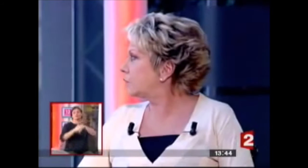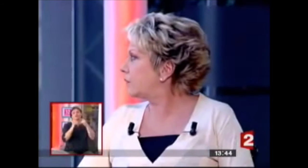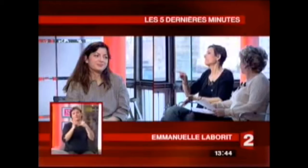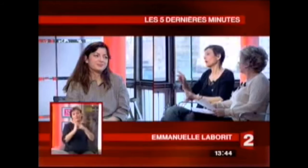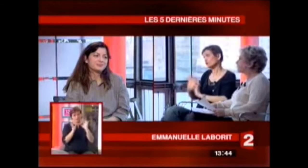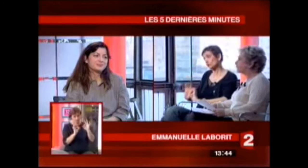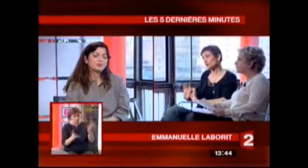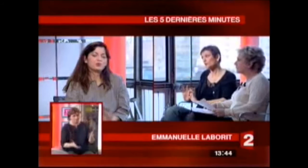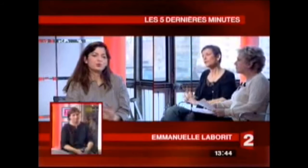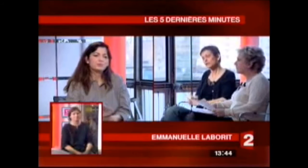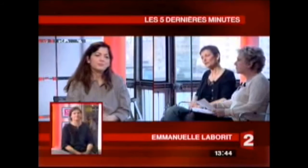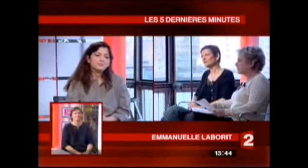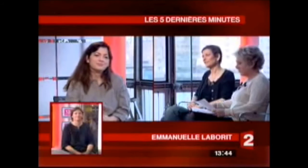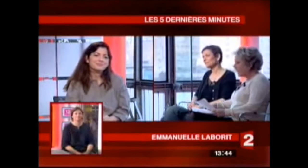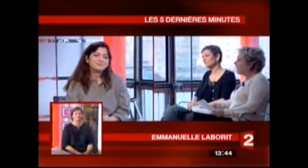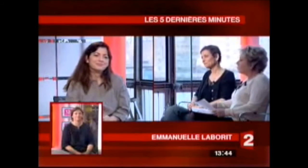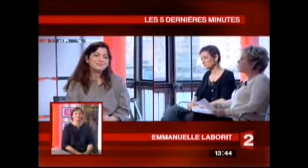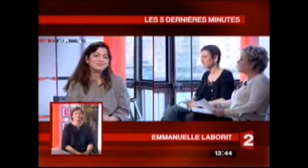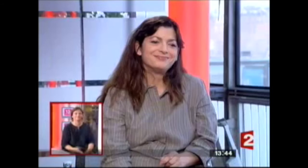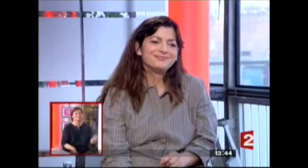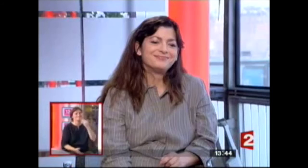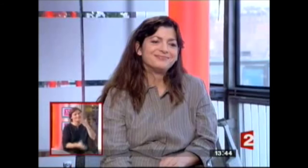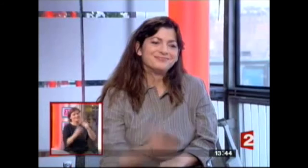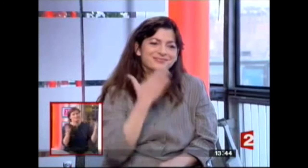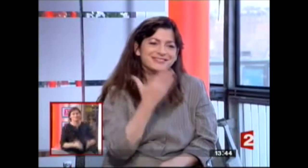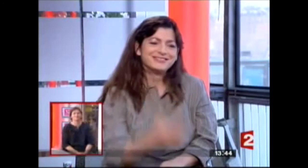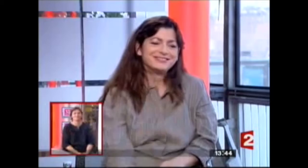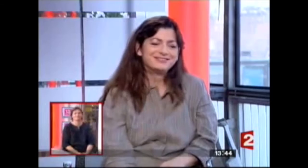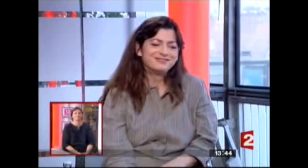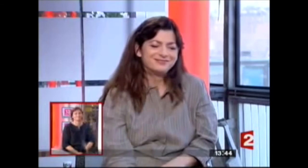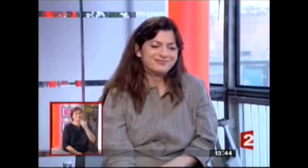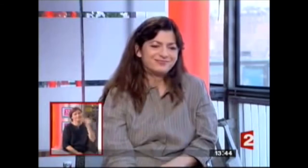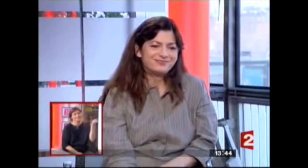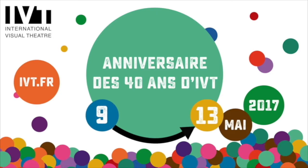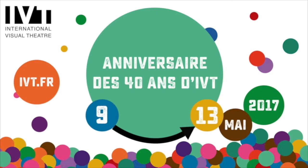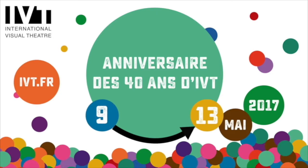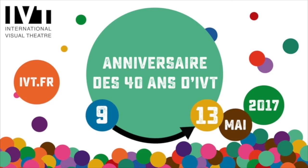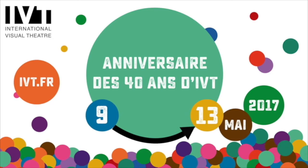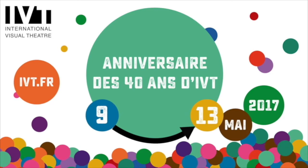pas? C'est tout à fait ça. Merci beaucoup d'être venu nous voir. Merci à vous. Merci à vous.